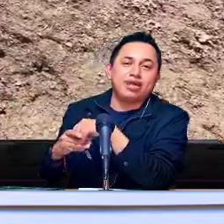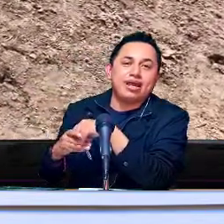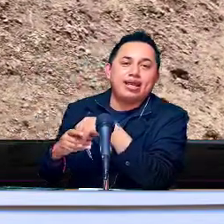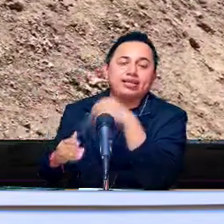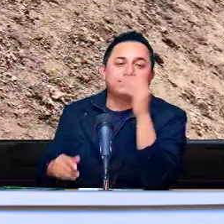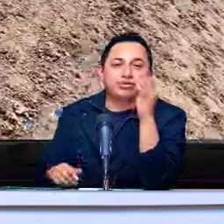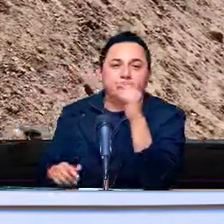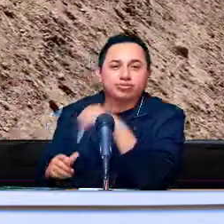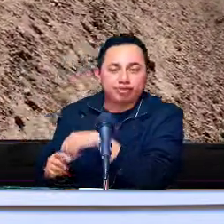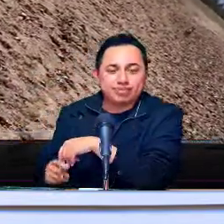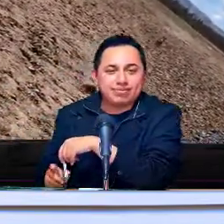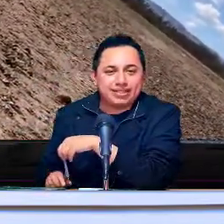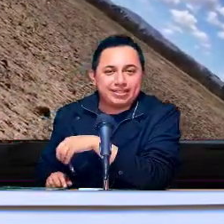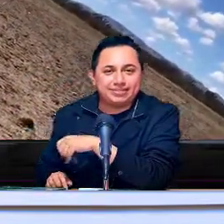y nos vemos próximamente